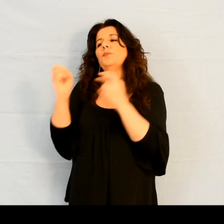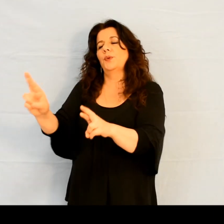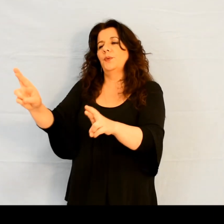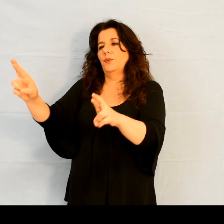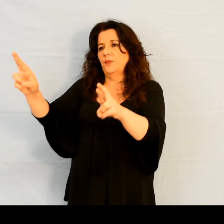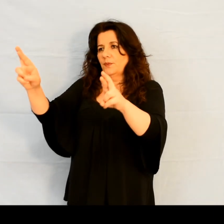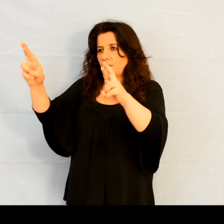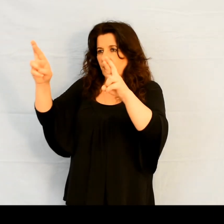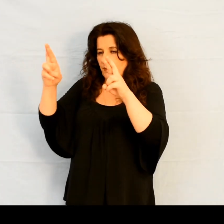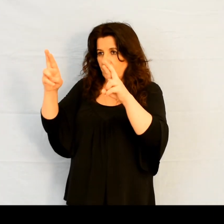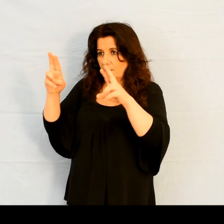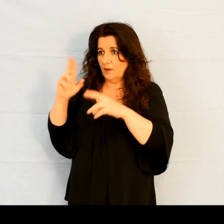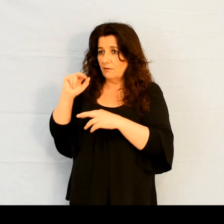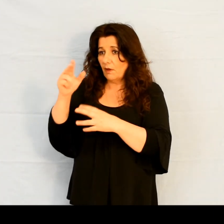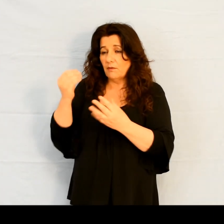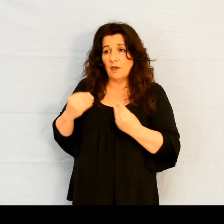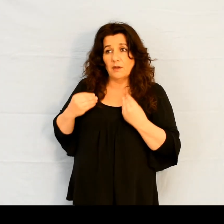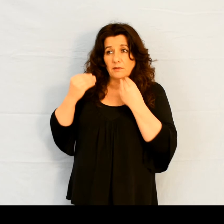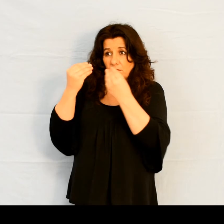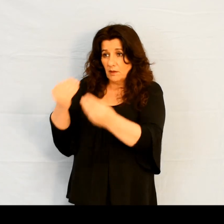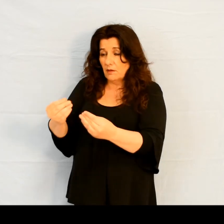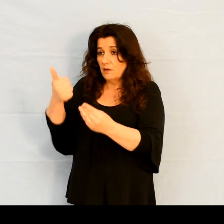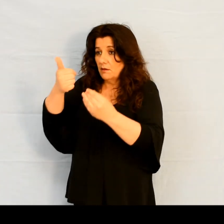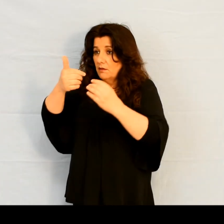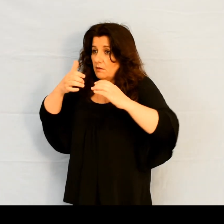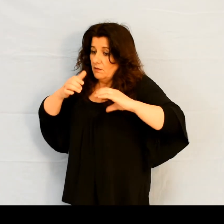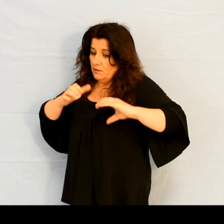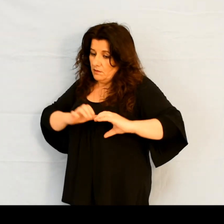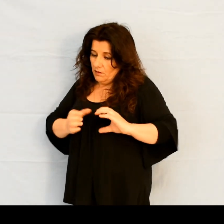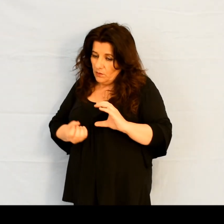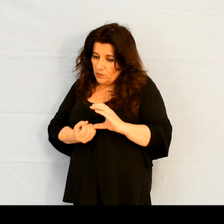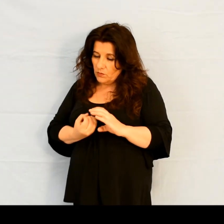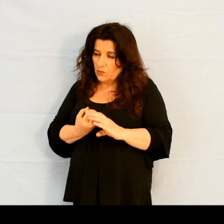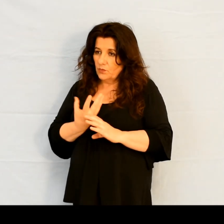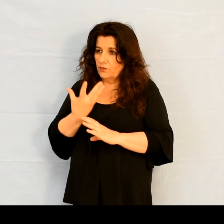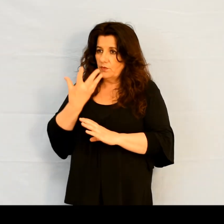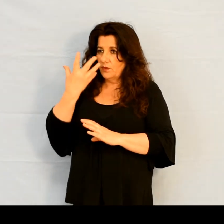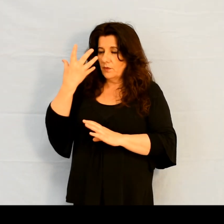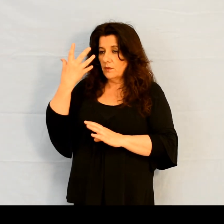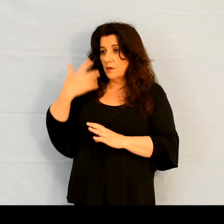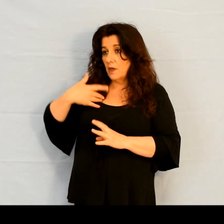Je vous donnerai un cœur nouveau, je mettrai en vous un esprit nouveau.